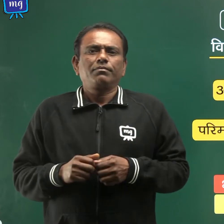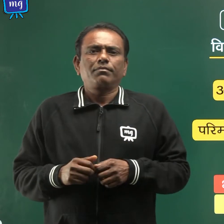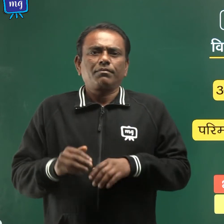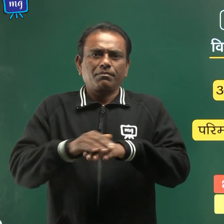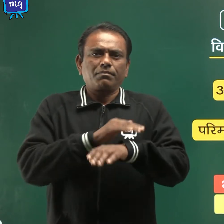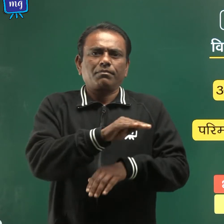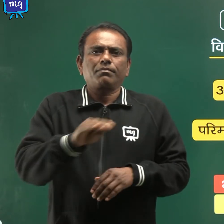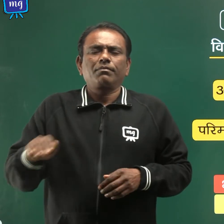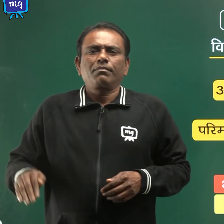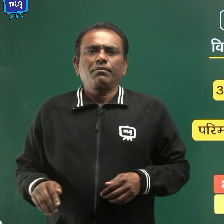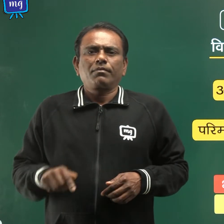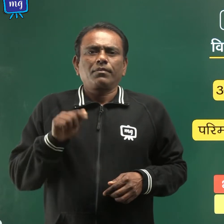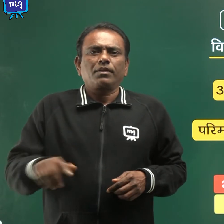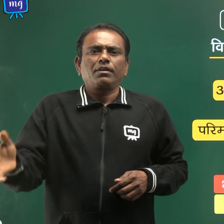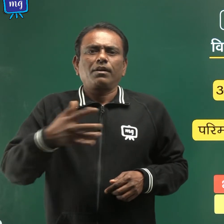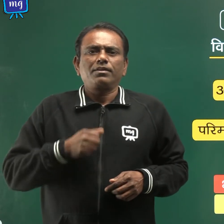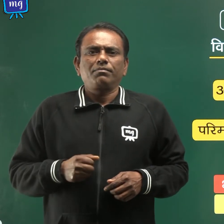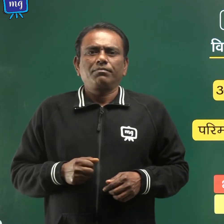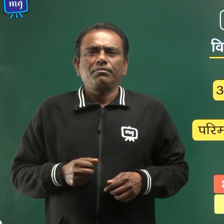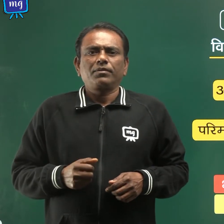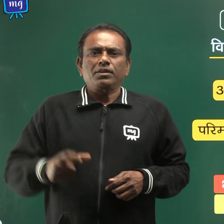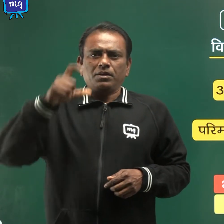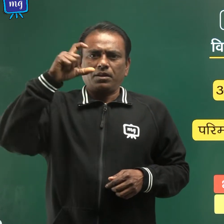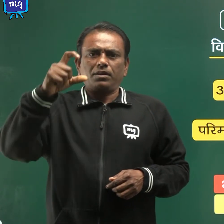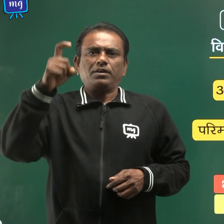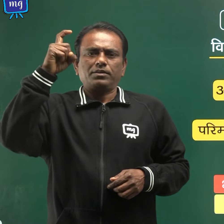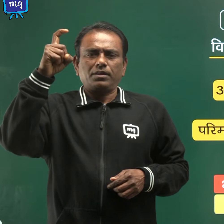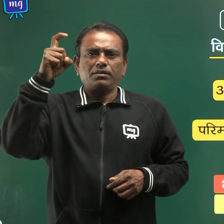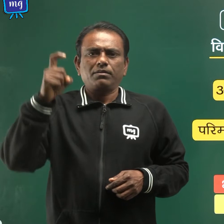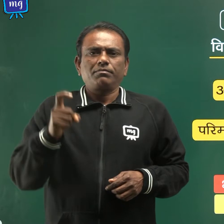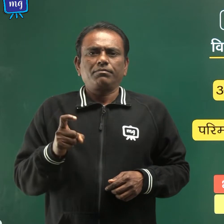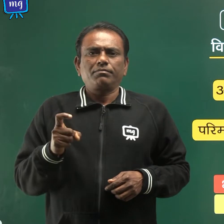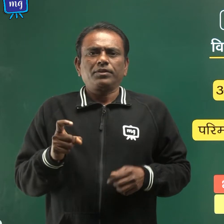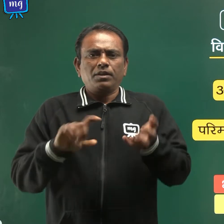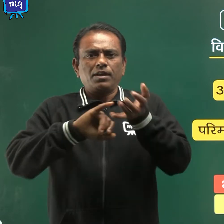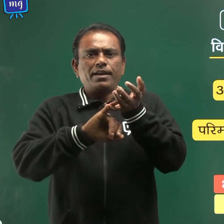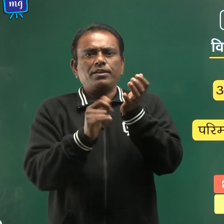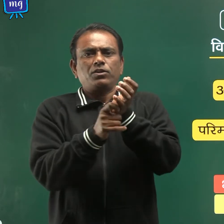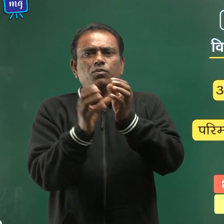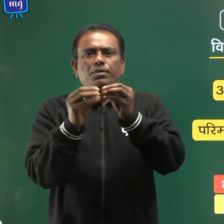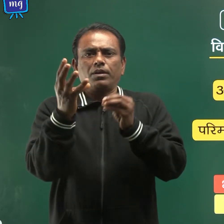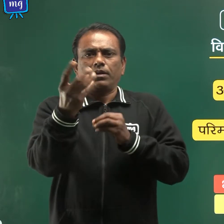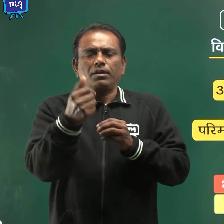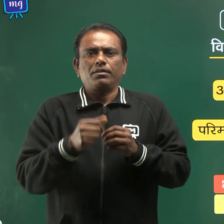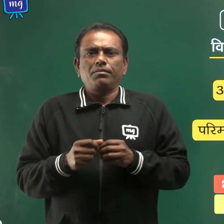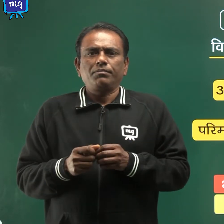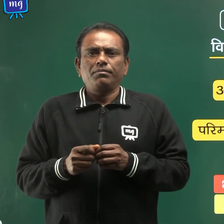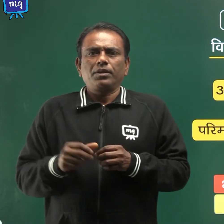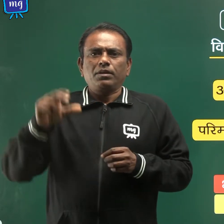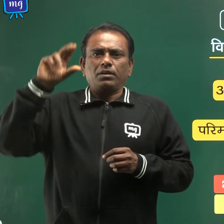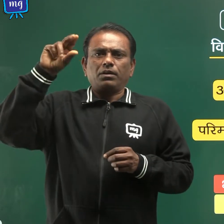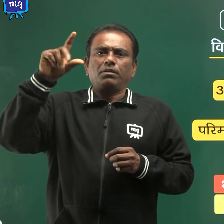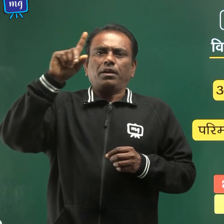प्यारे बच्चों आज हम क्लास सेवंथ मैथ गणित एक